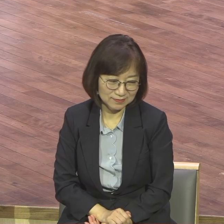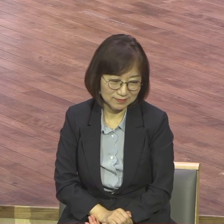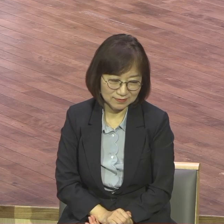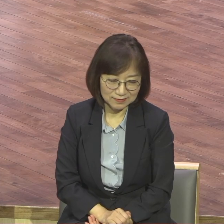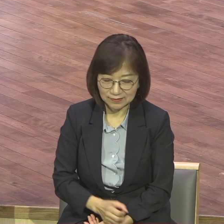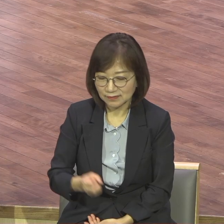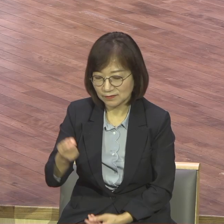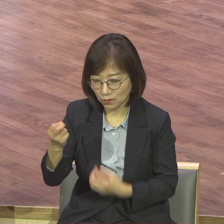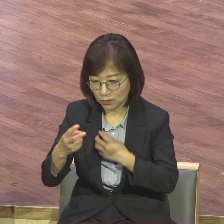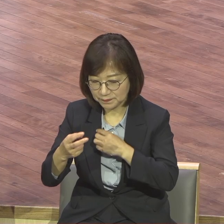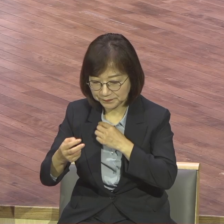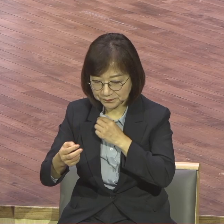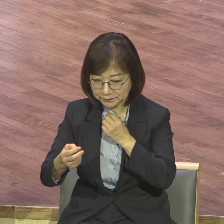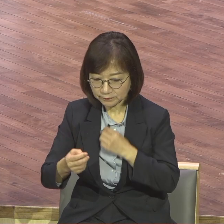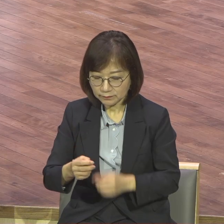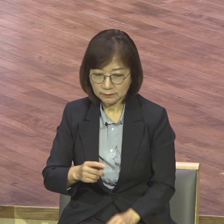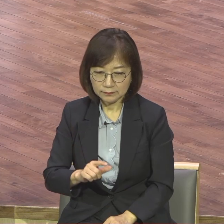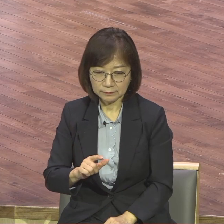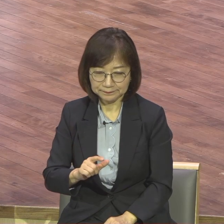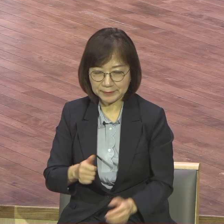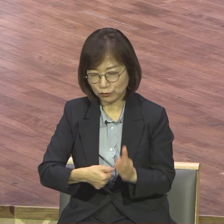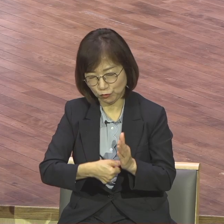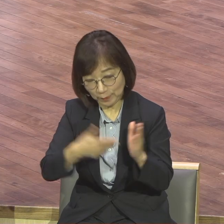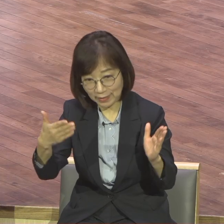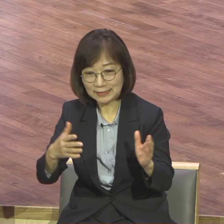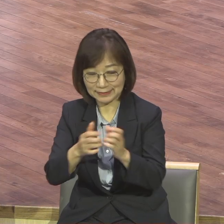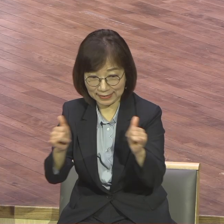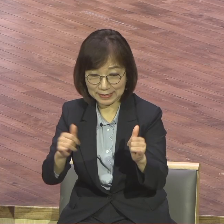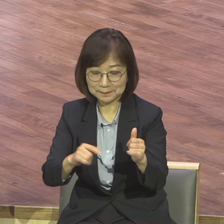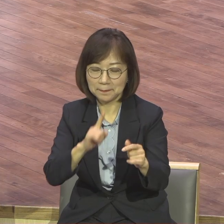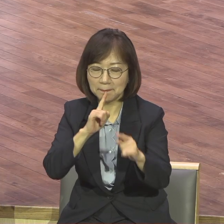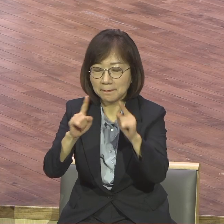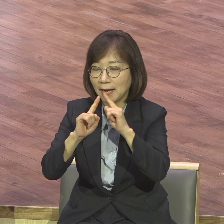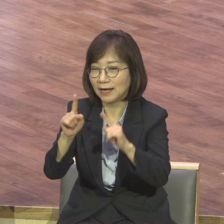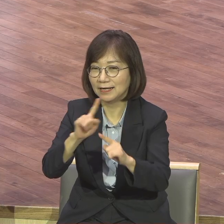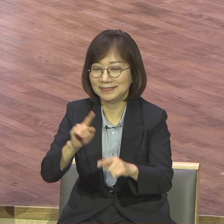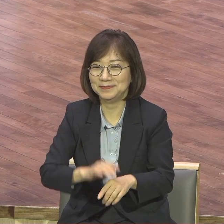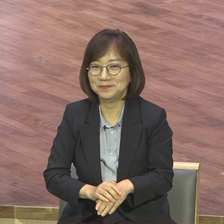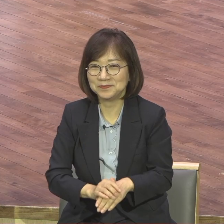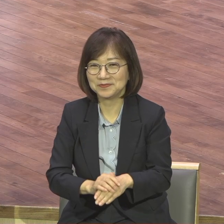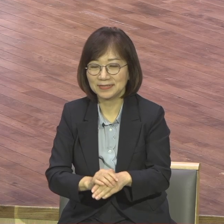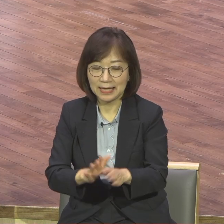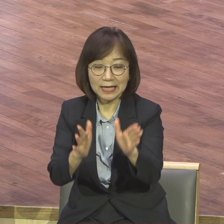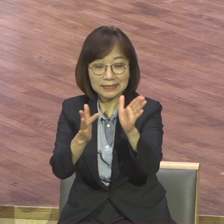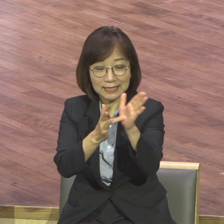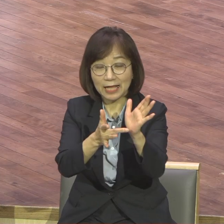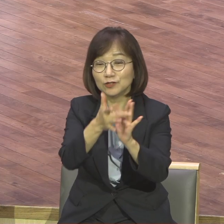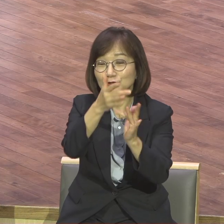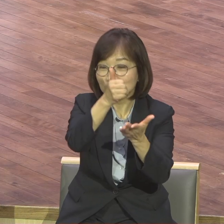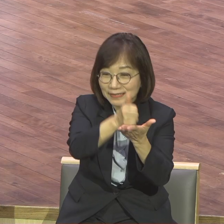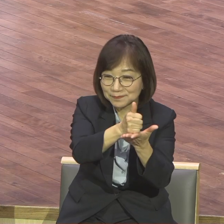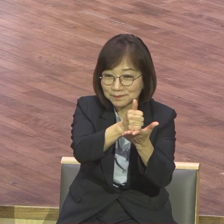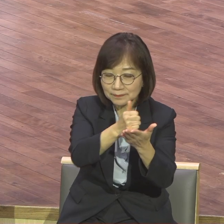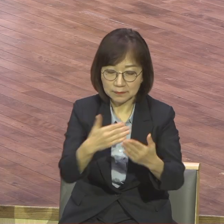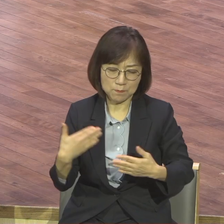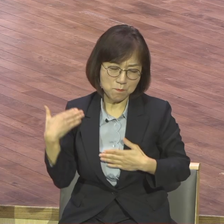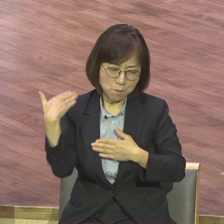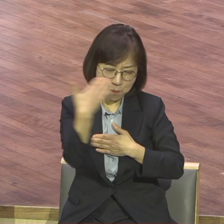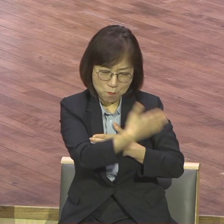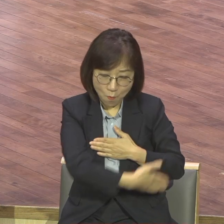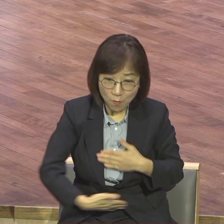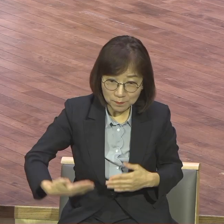영성학자 유명한 헨리 나우엔이 이런 말을 했어요. 예수님은 온몸에 귀밖에